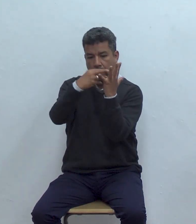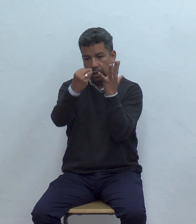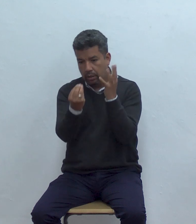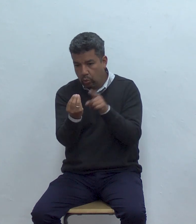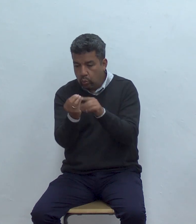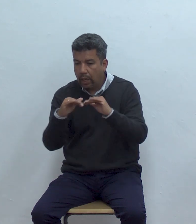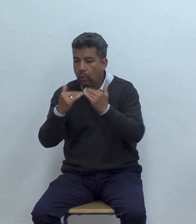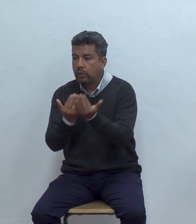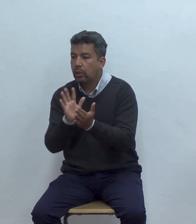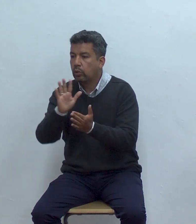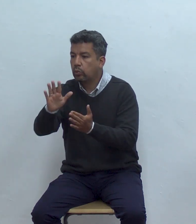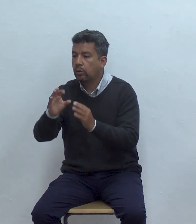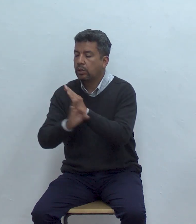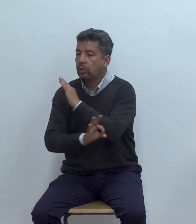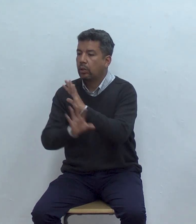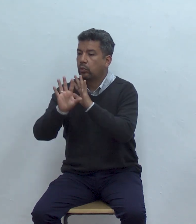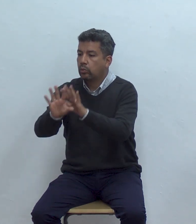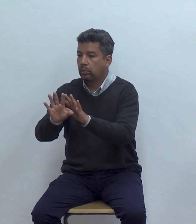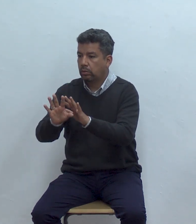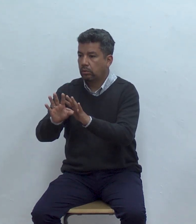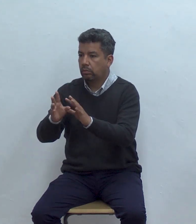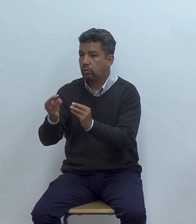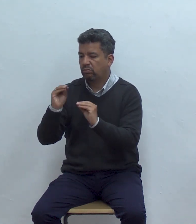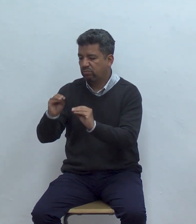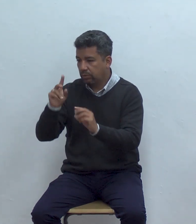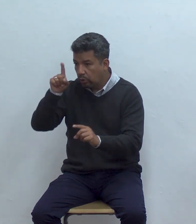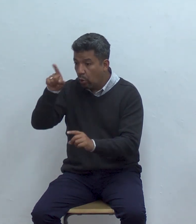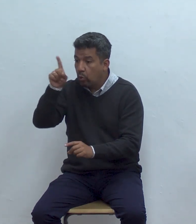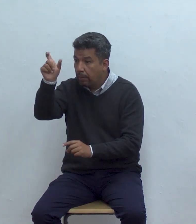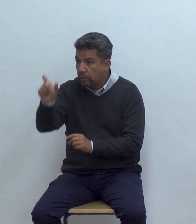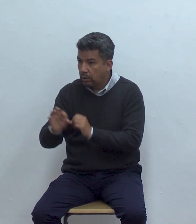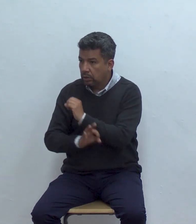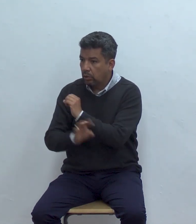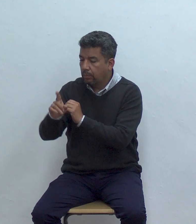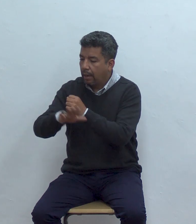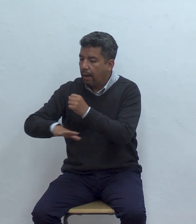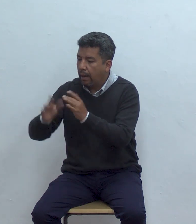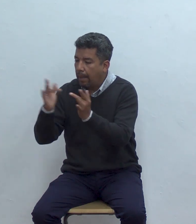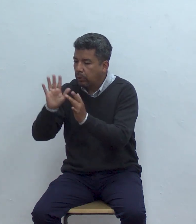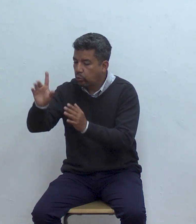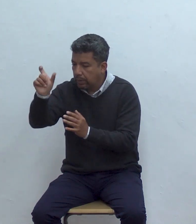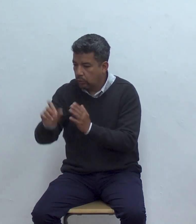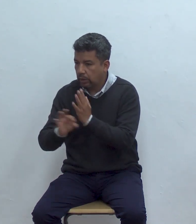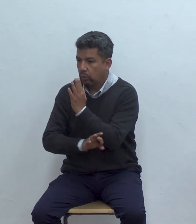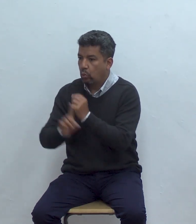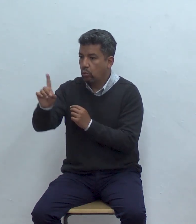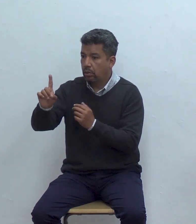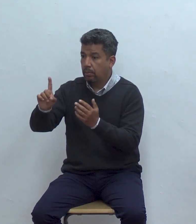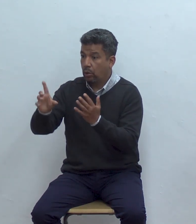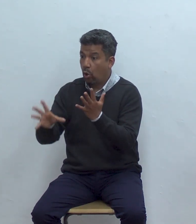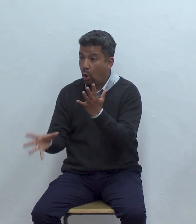una escuela de la psicología y me dediqué a un psicólogo en una área de ese psicólogo.